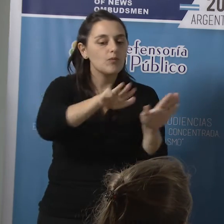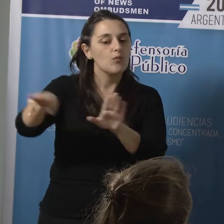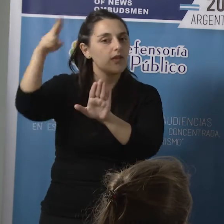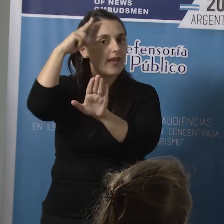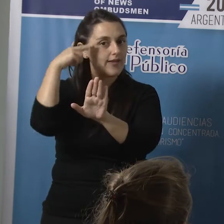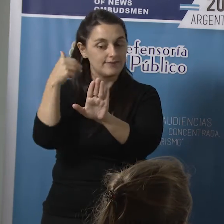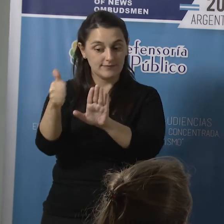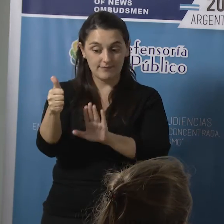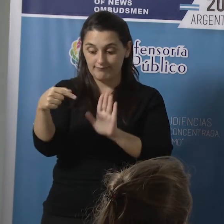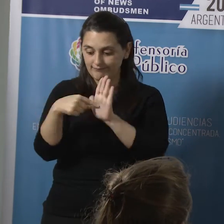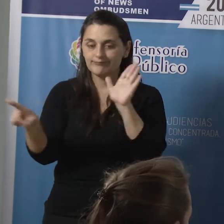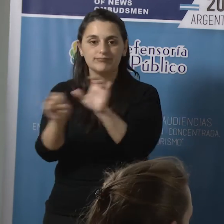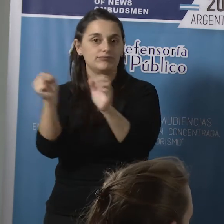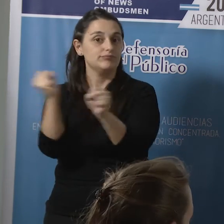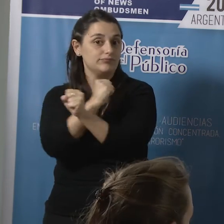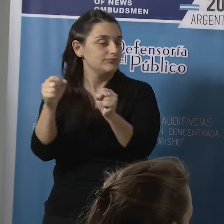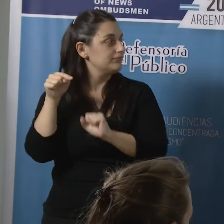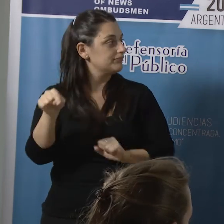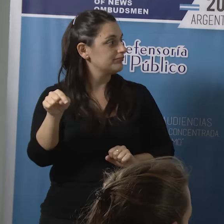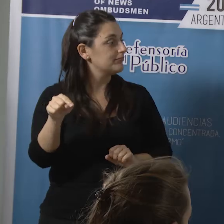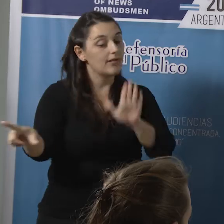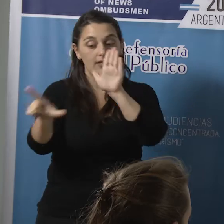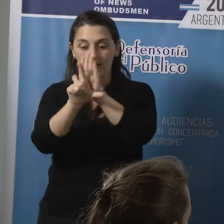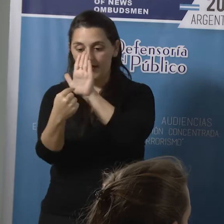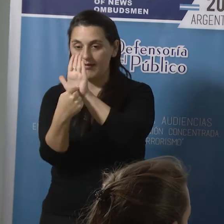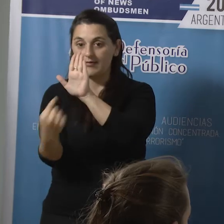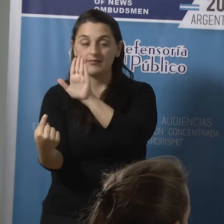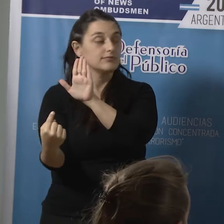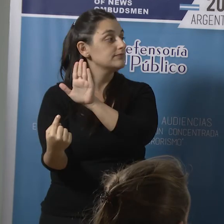establece la creación de